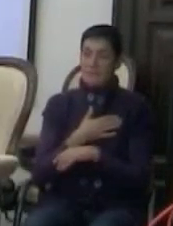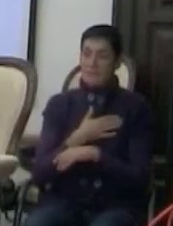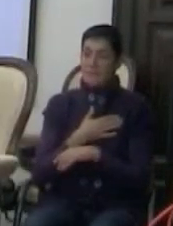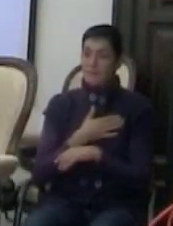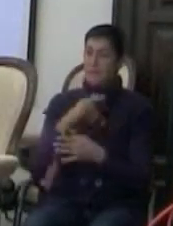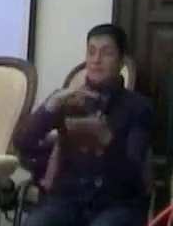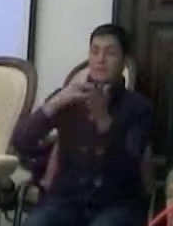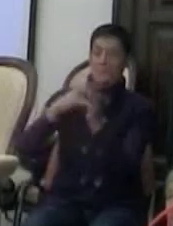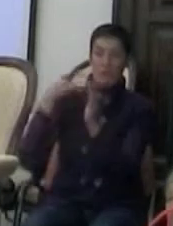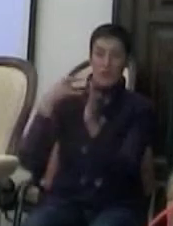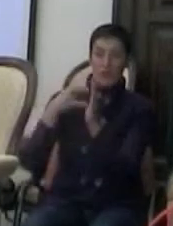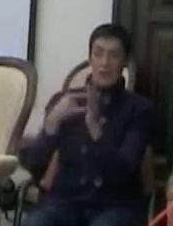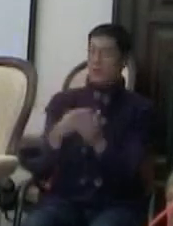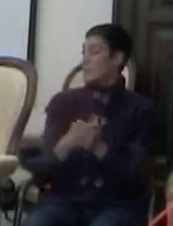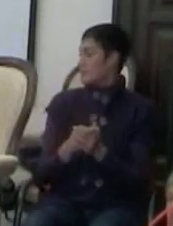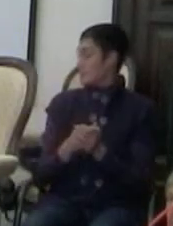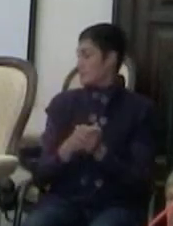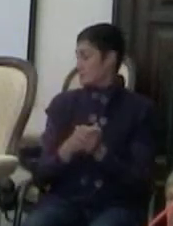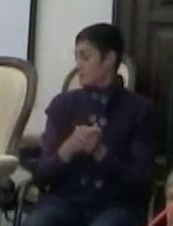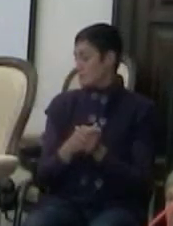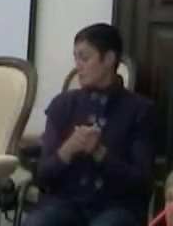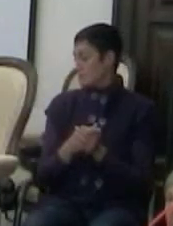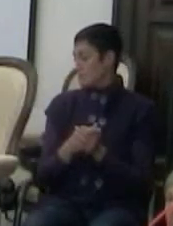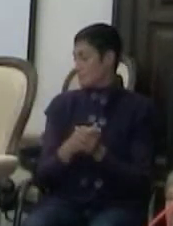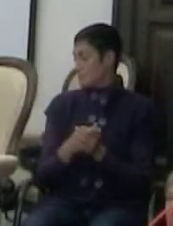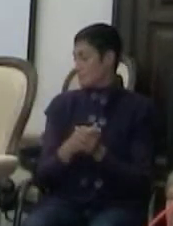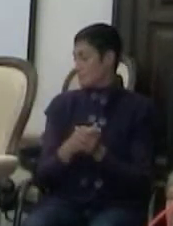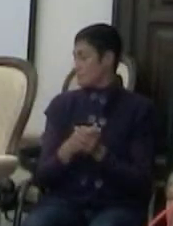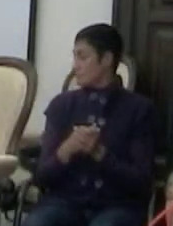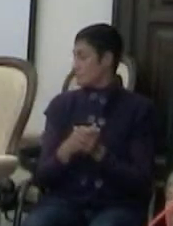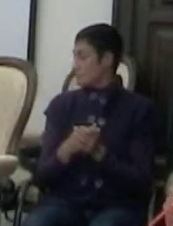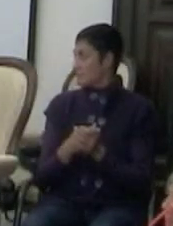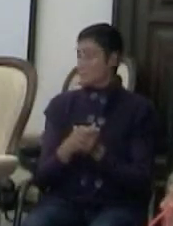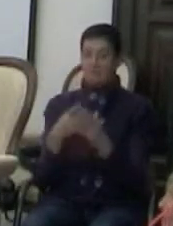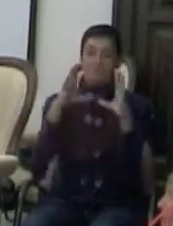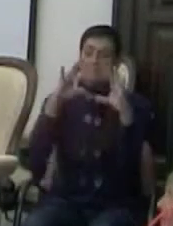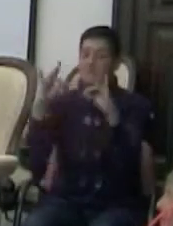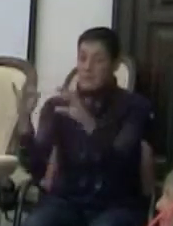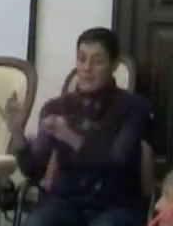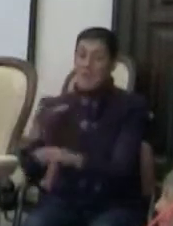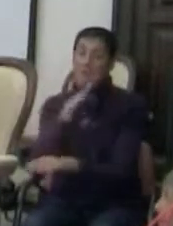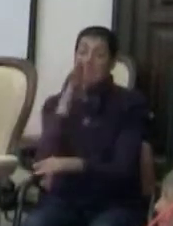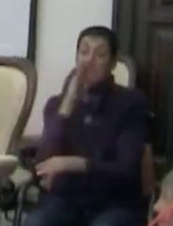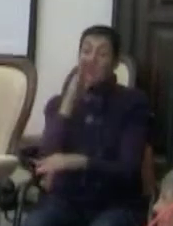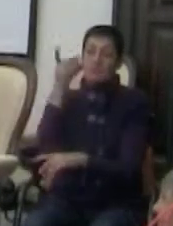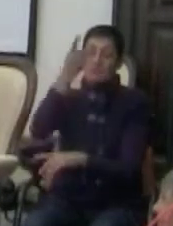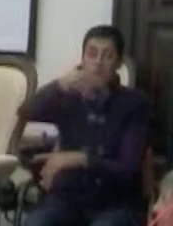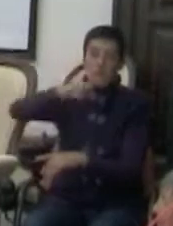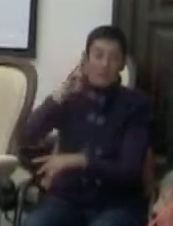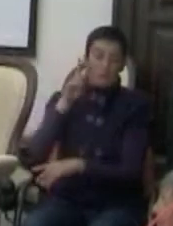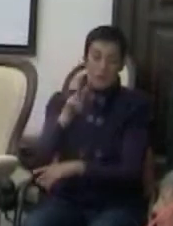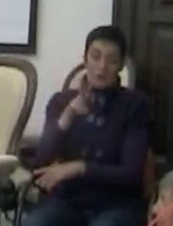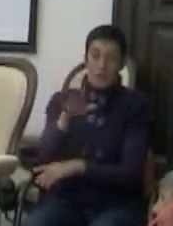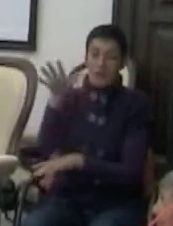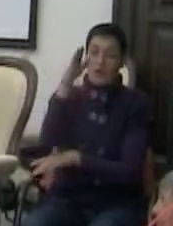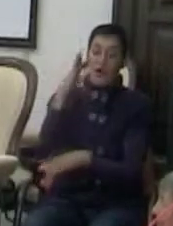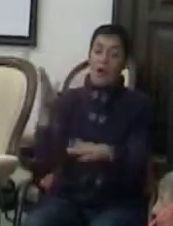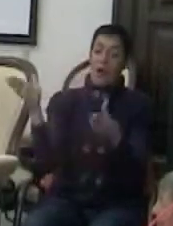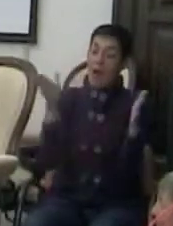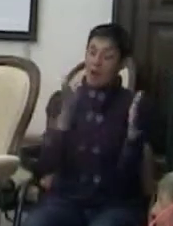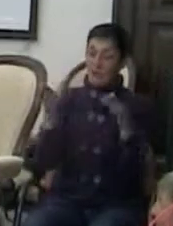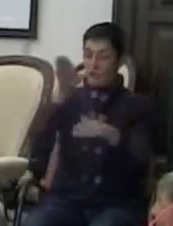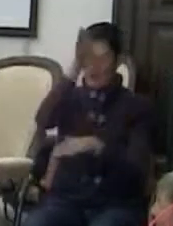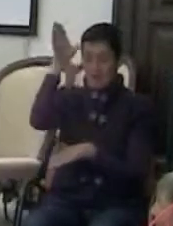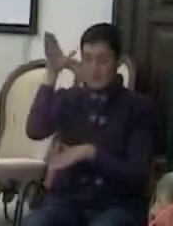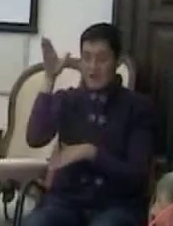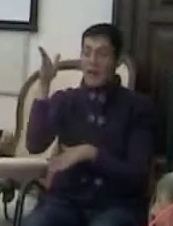es el proyecto más, como yo digo, más que se toca, porque todos hemos visto en verano a los